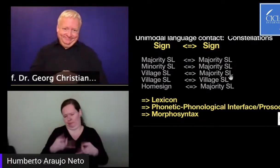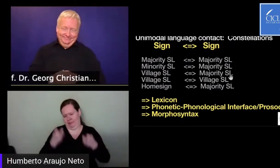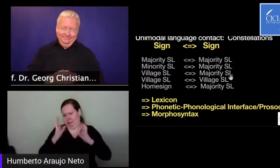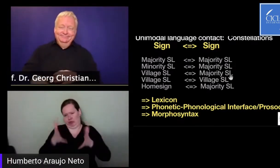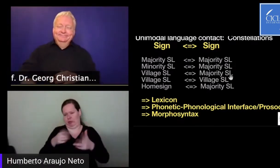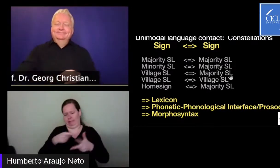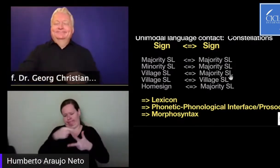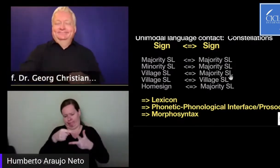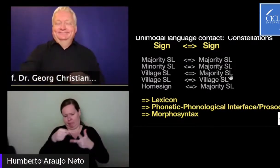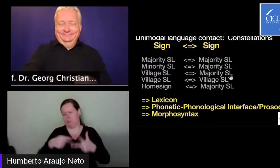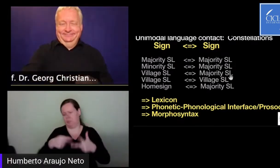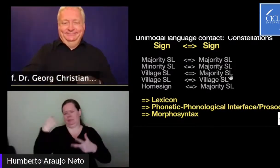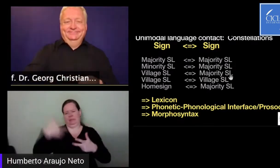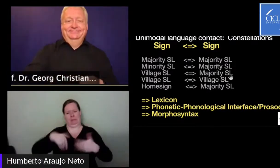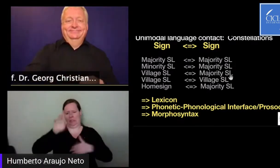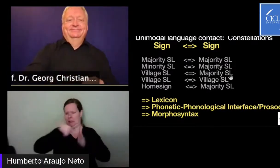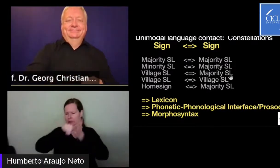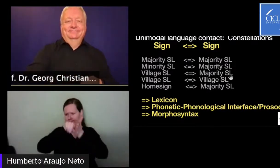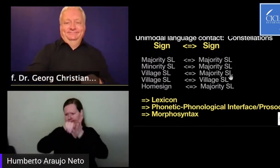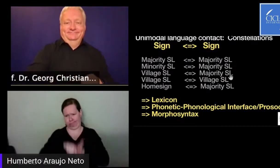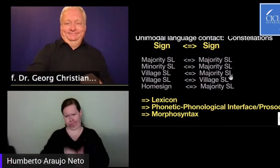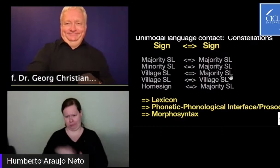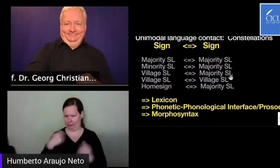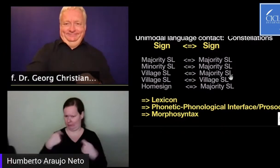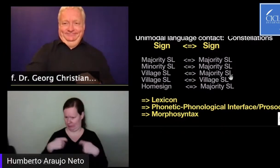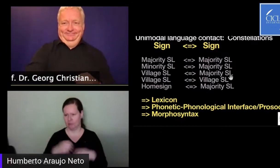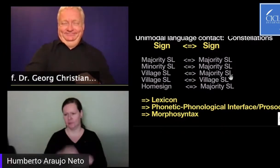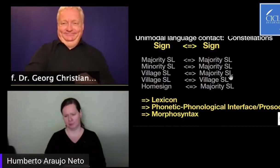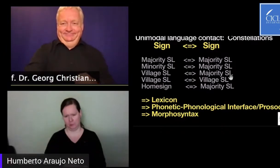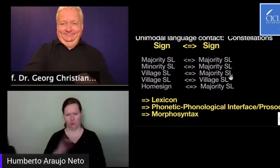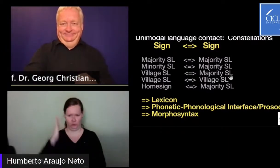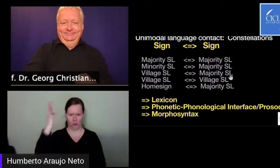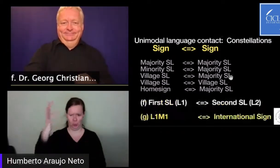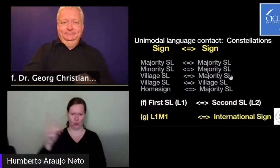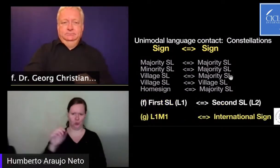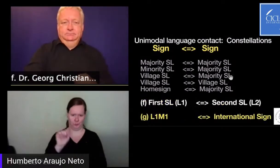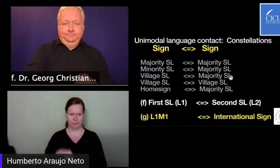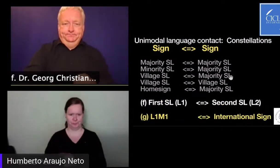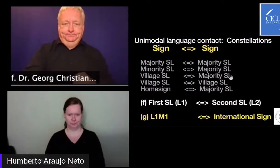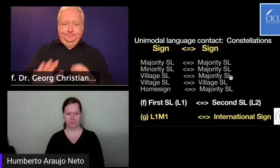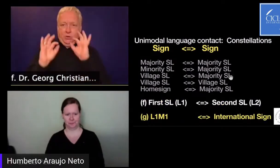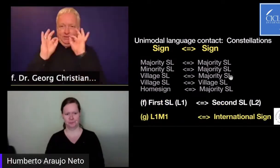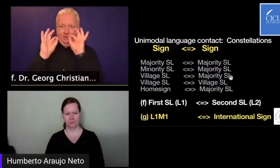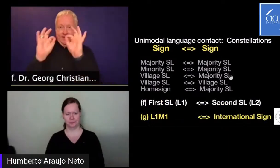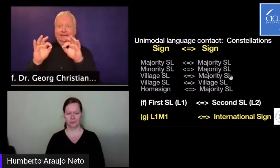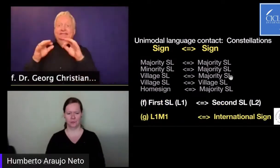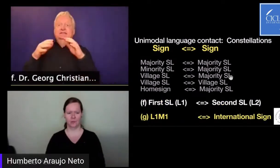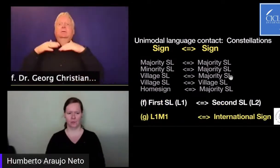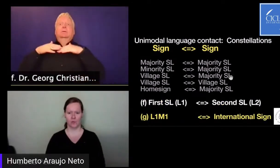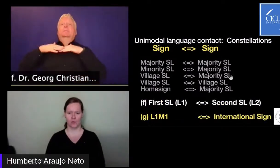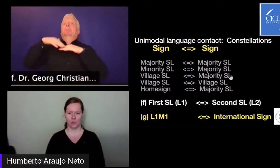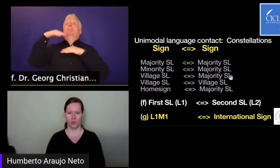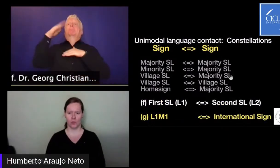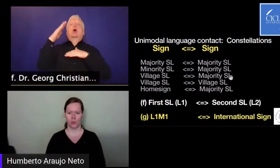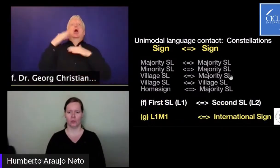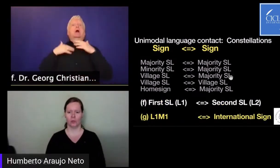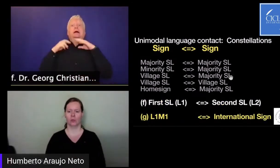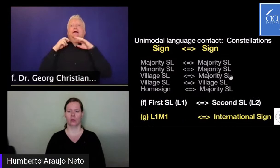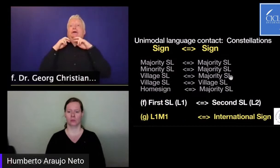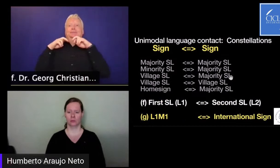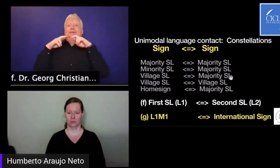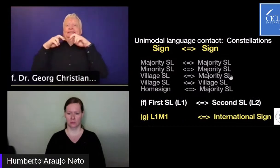foco da minha apresentação agora. E a gente precisa, na verdade, mais estudos para poder detalhar